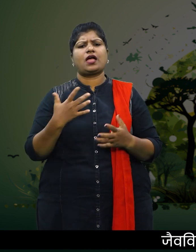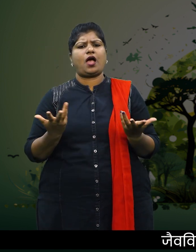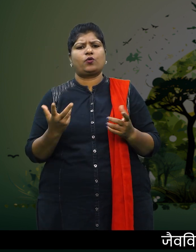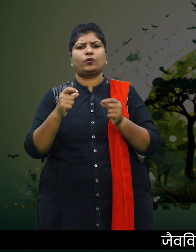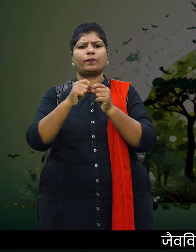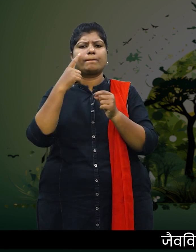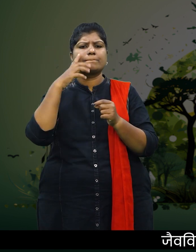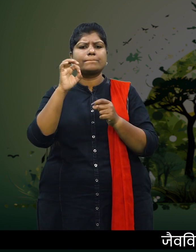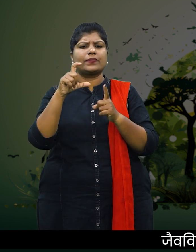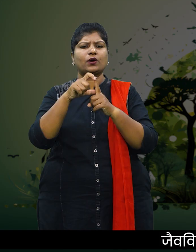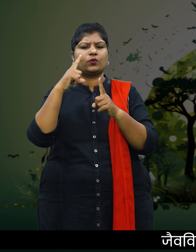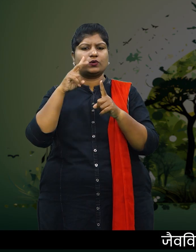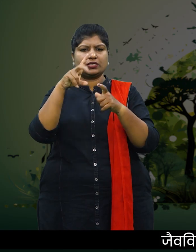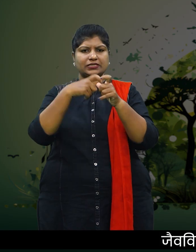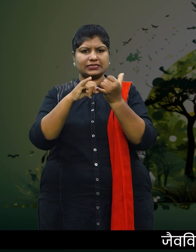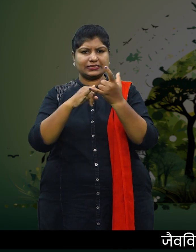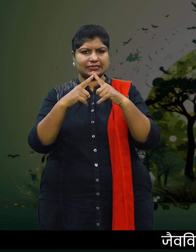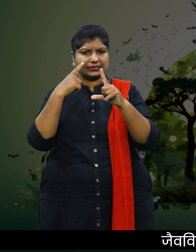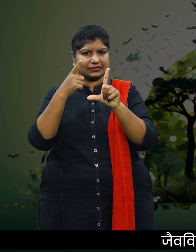जैवविविधता संतुलित कशी आहे?